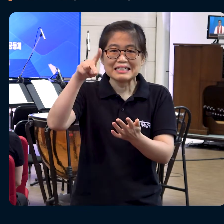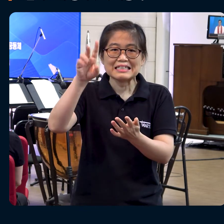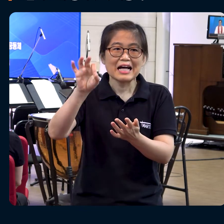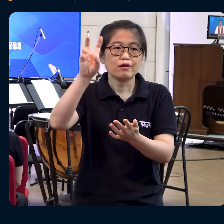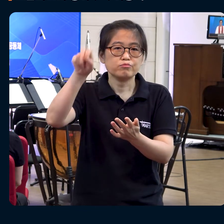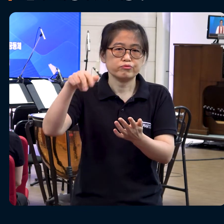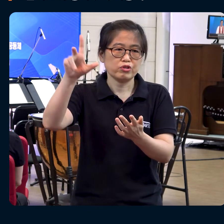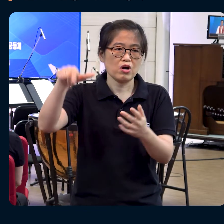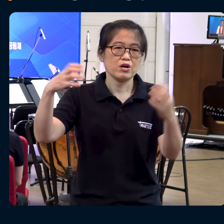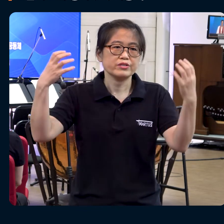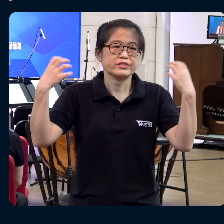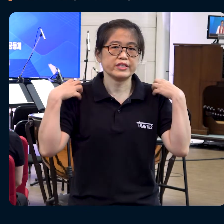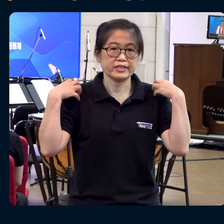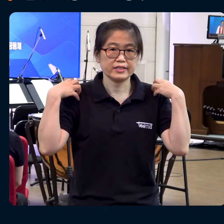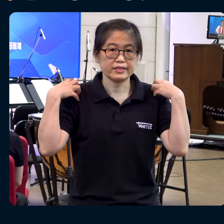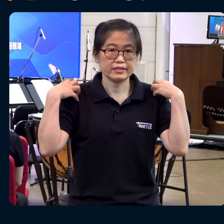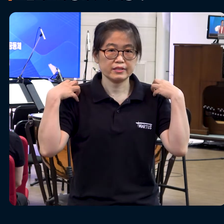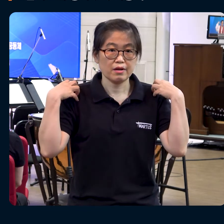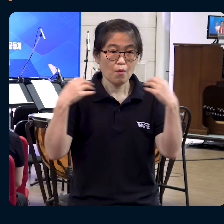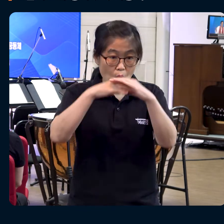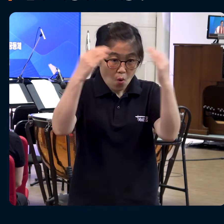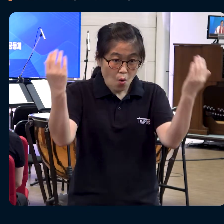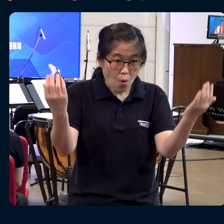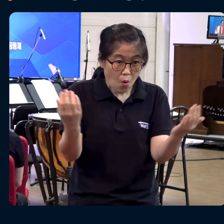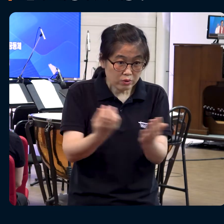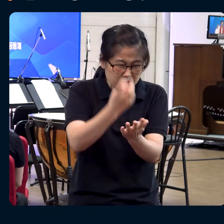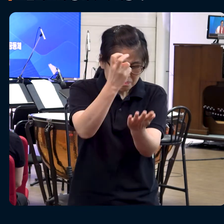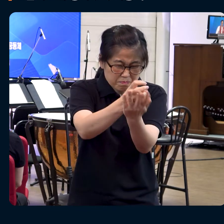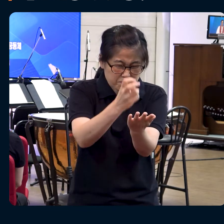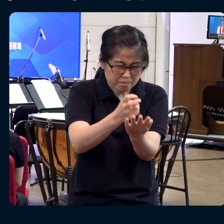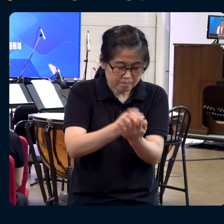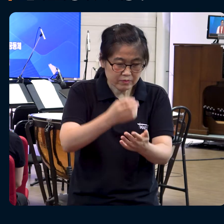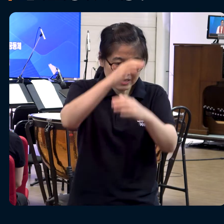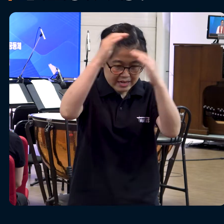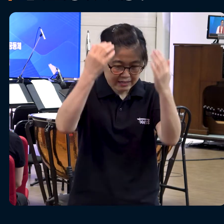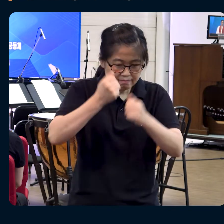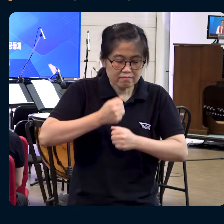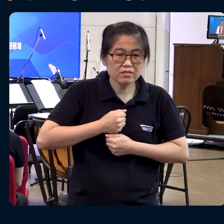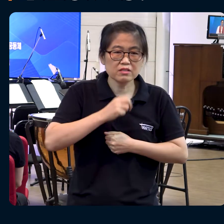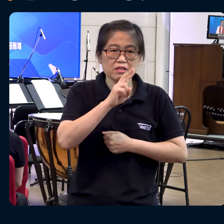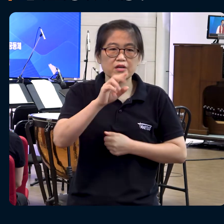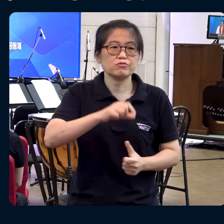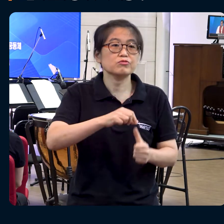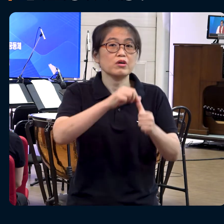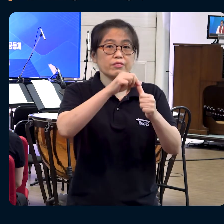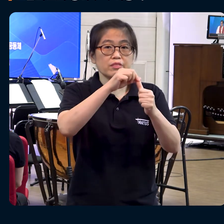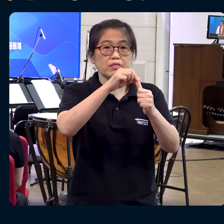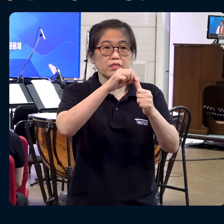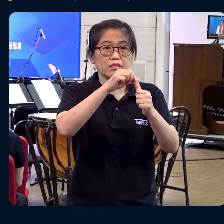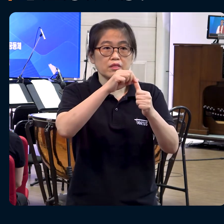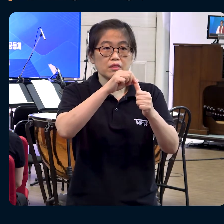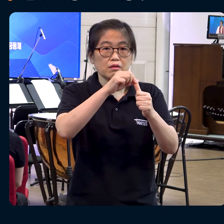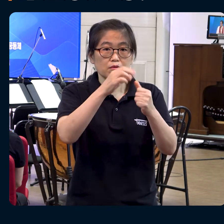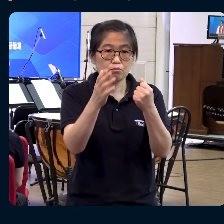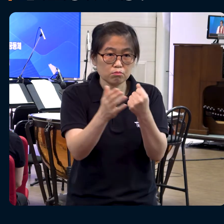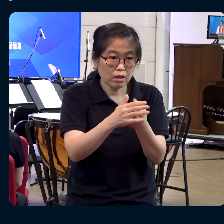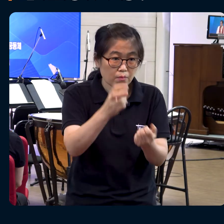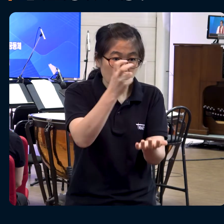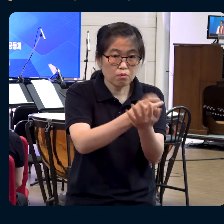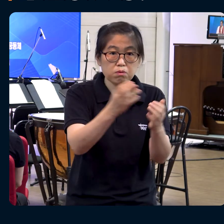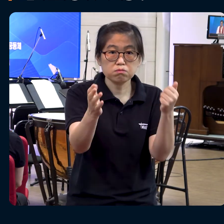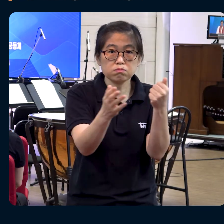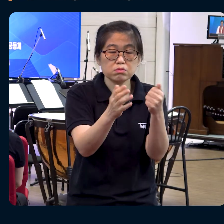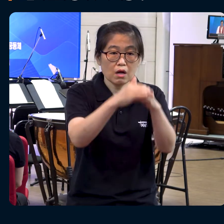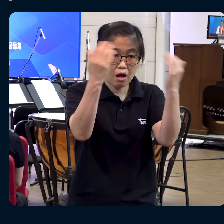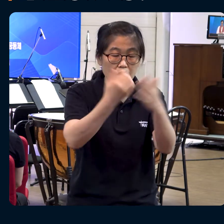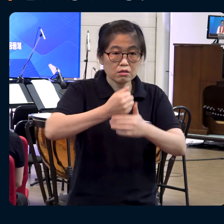율법은요, 쌍무적 계약입니다. 율법의 모든 조항을 지켜야 구원을 받는 거예요. 그래서 율법을 통해서 구원받은 사람이 아무도